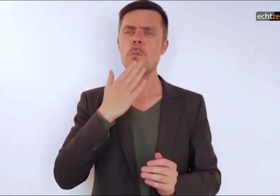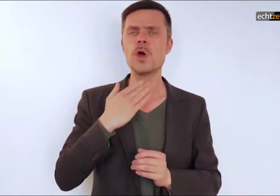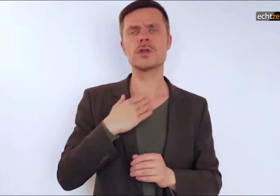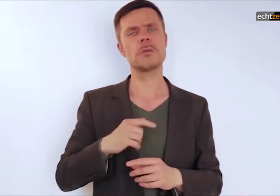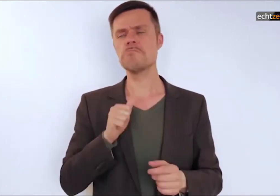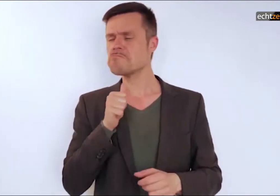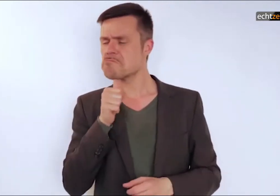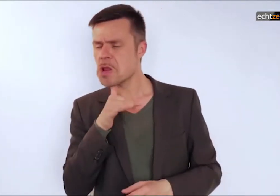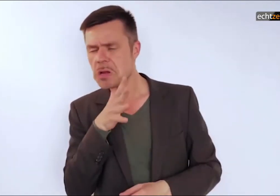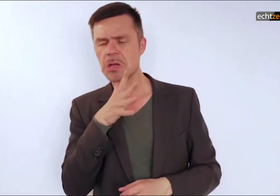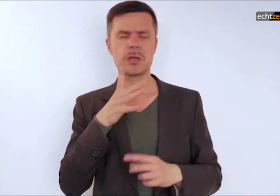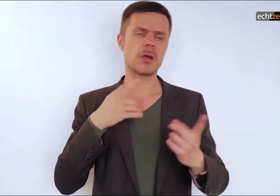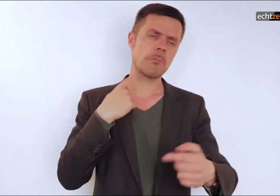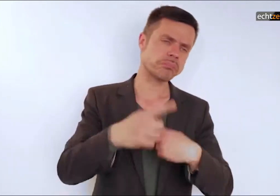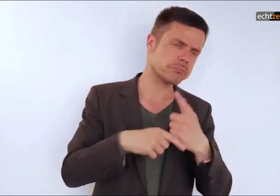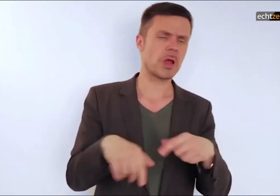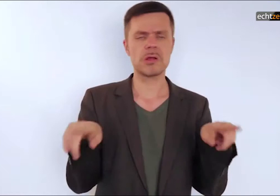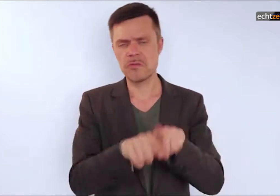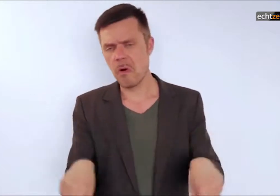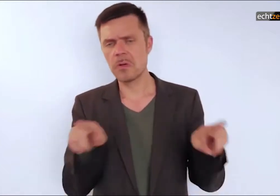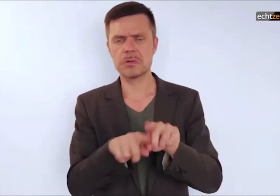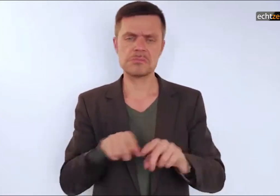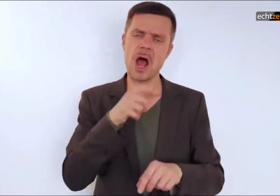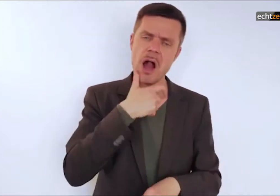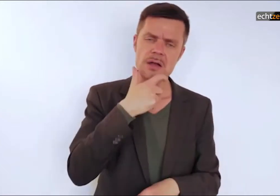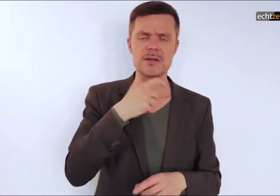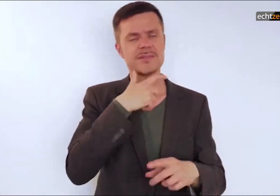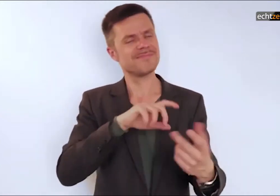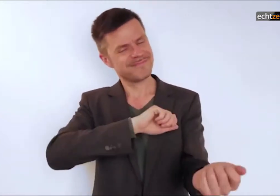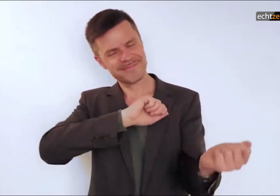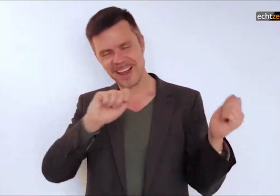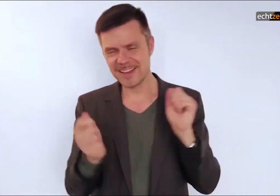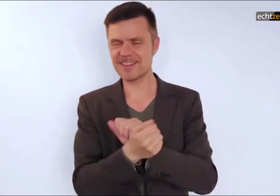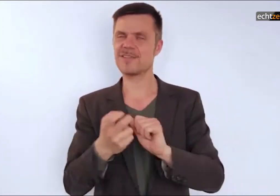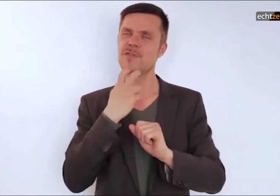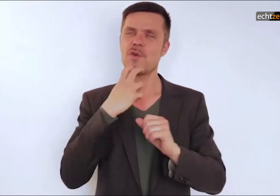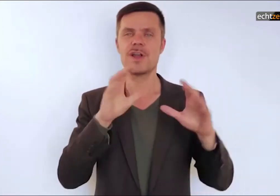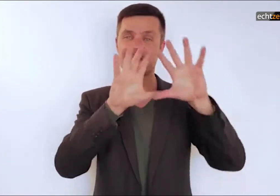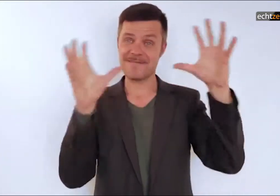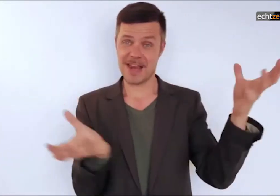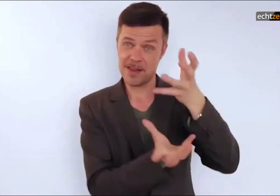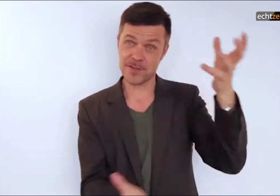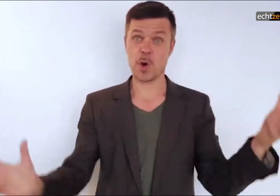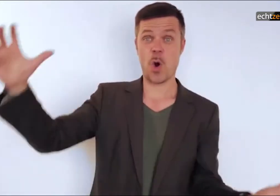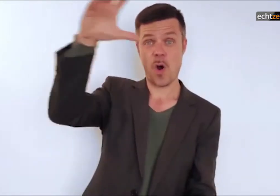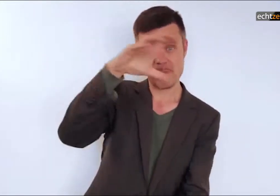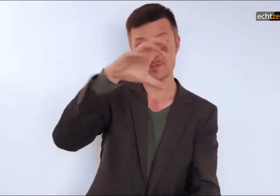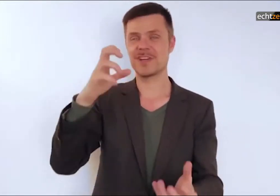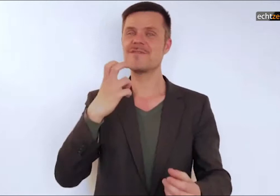Abläufe verrücken, Rollen tauschen, die Welt auf den Kopf stellen und damit zeigen, es ist mehr möglich als